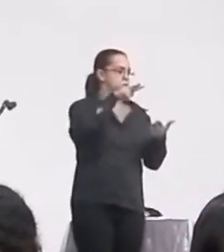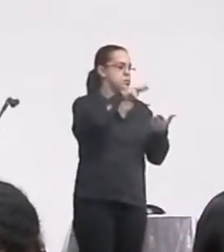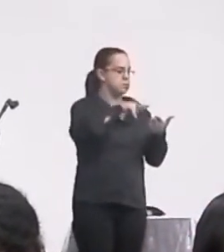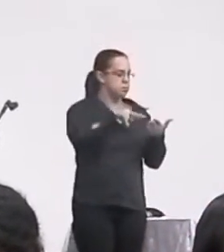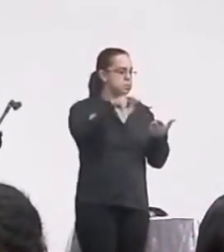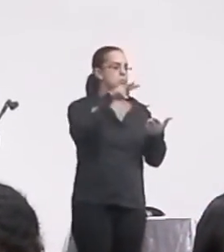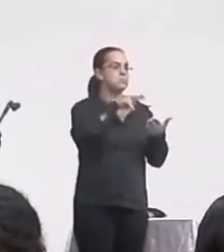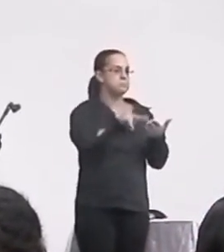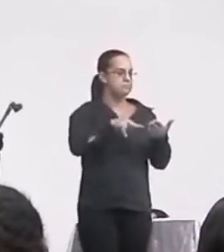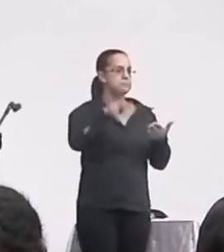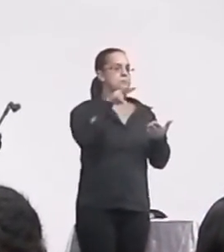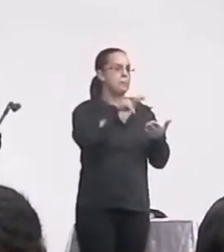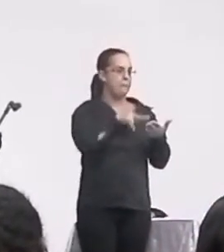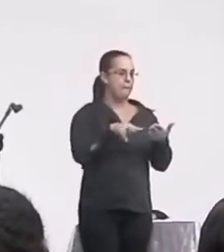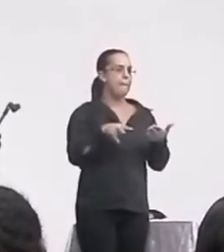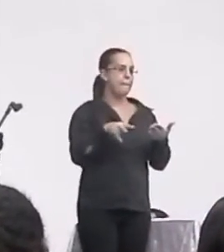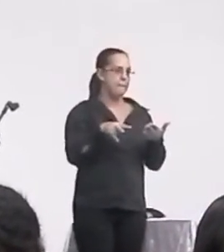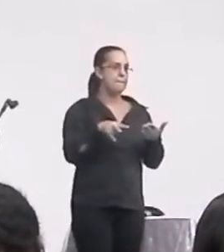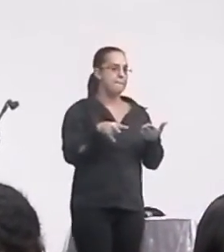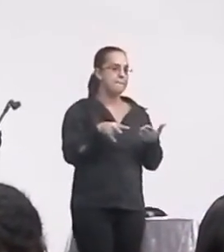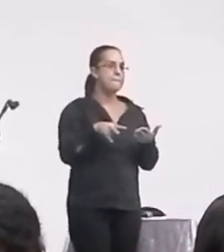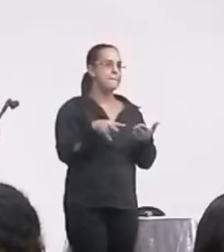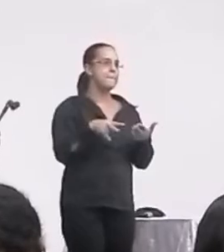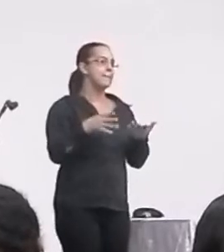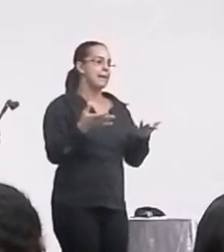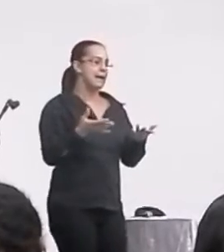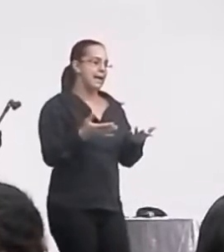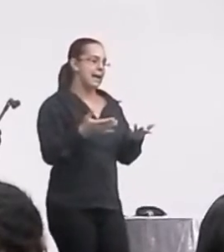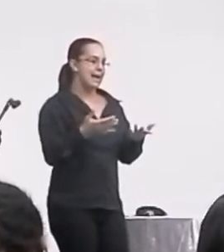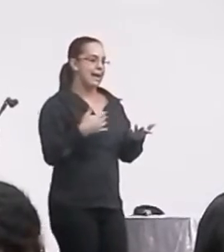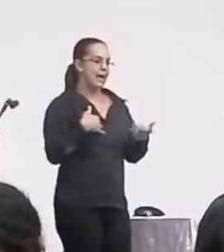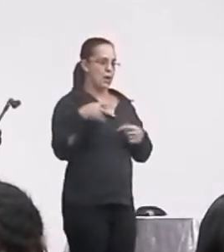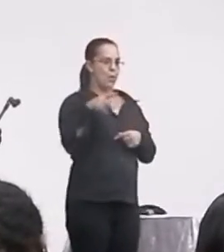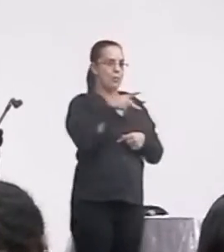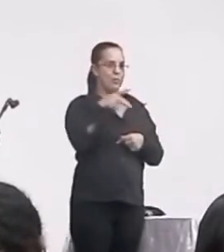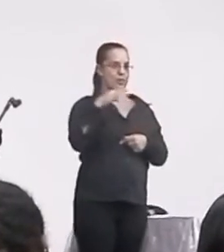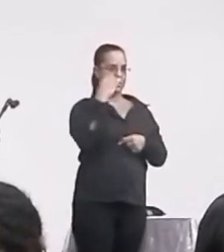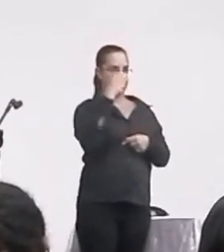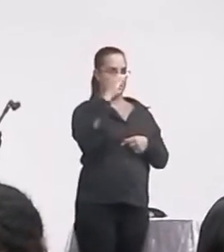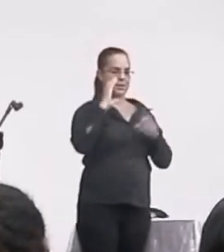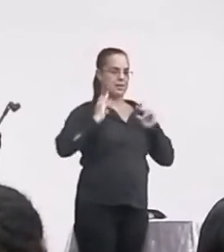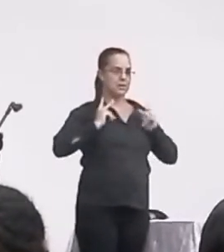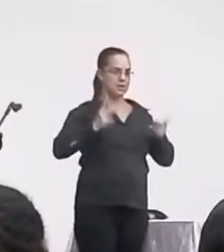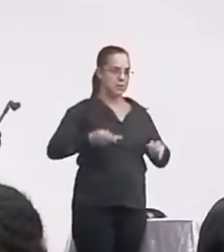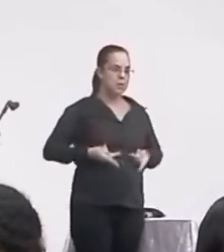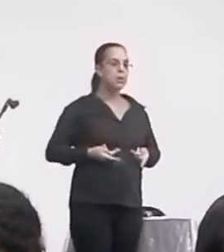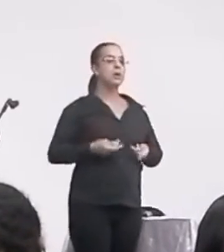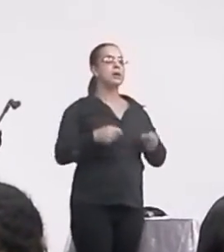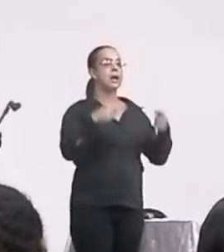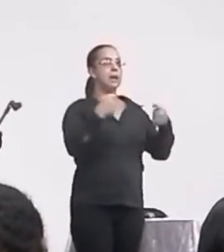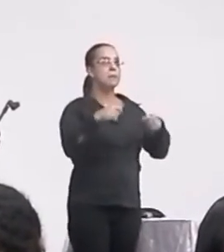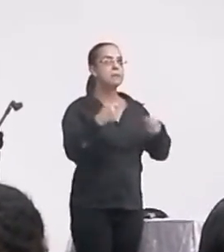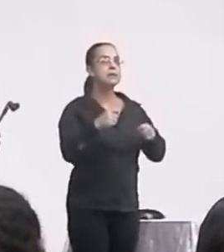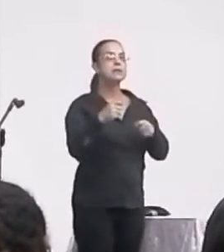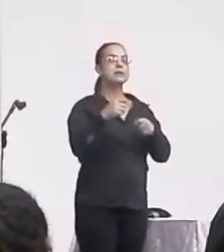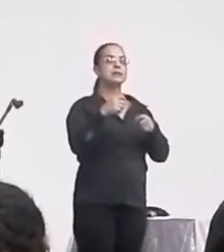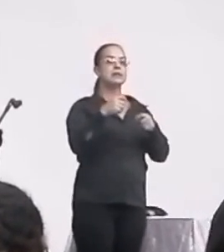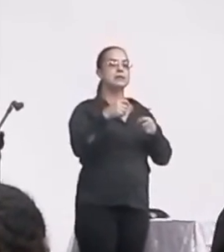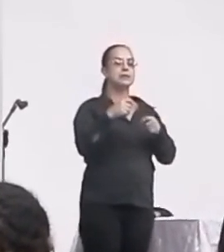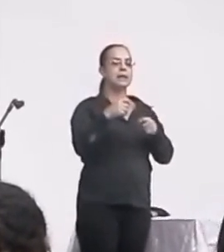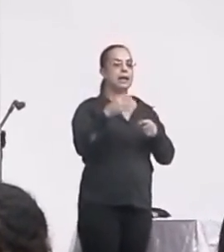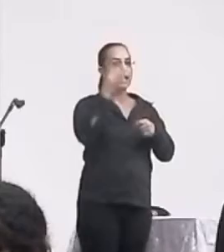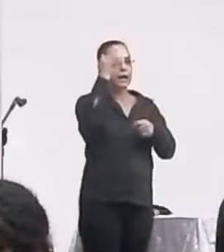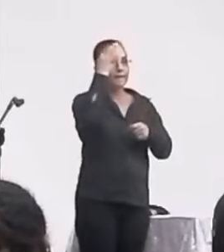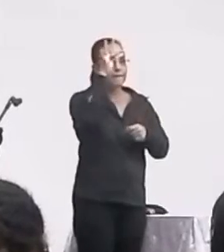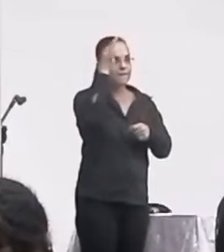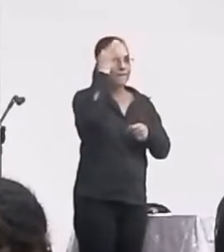Deveria ser uma pessoa com uma certa competência filosófica. Deveria ser uma pessoa com uma ambição de cada vez